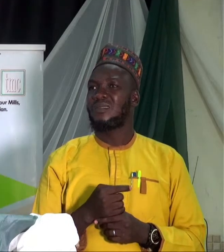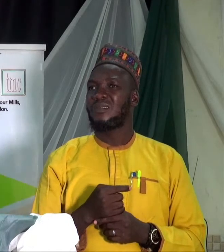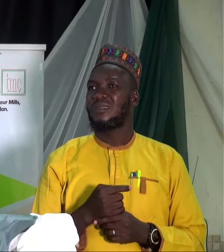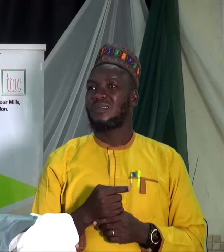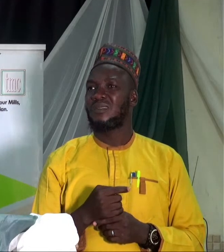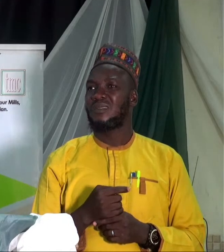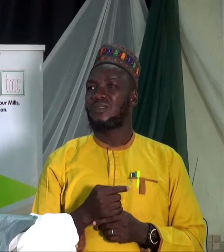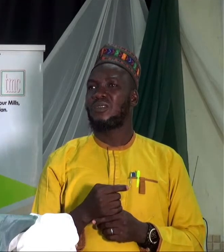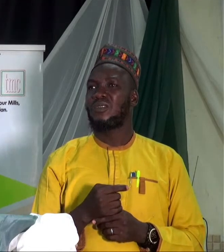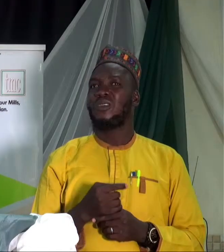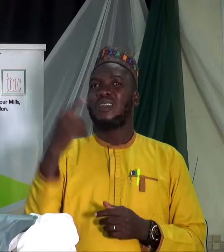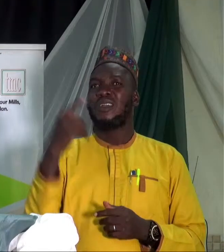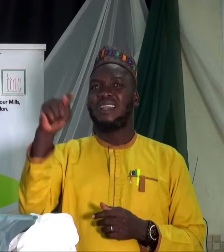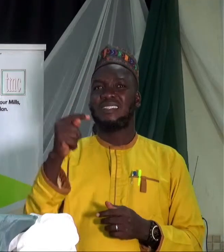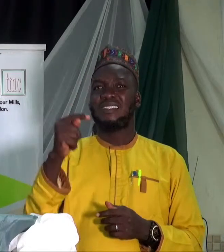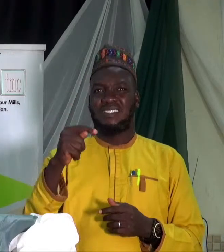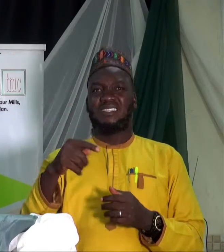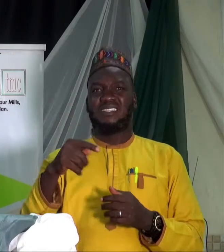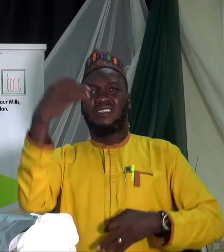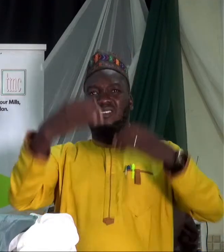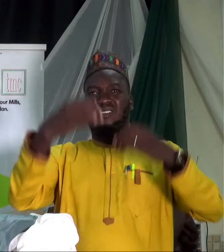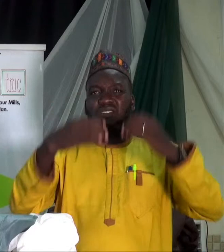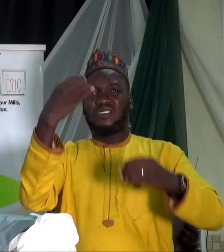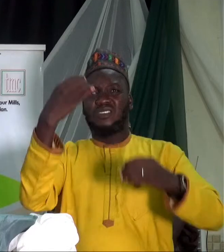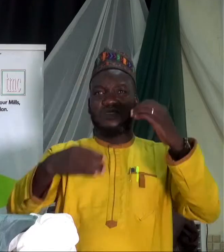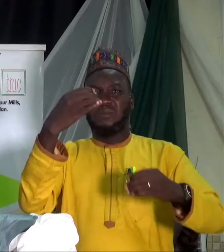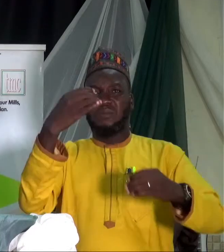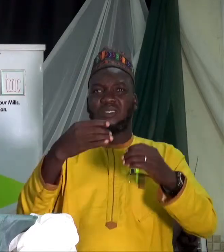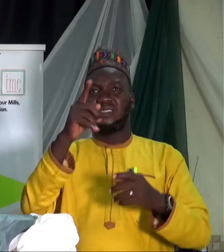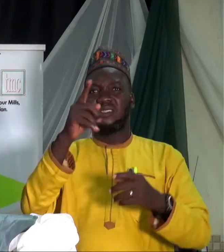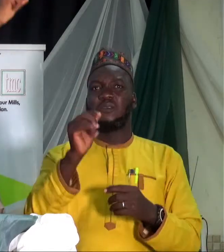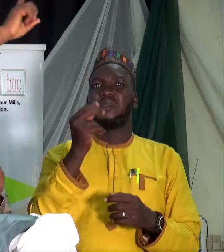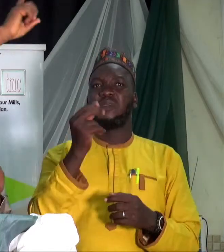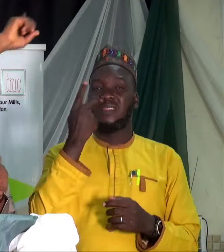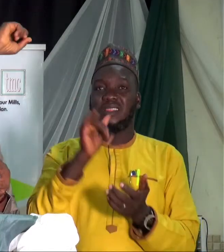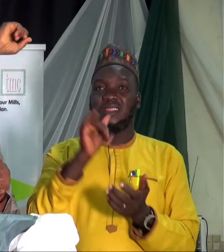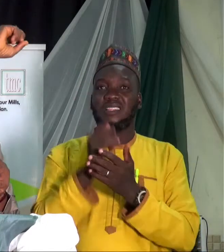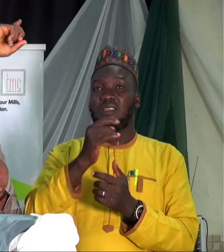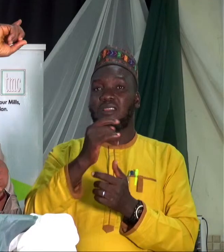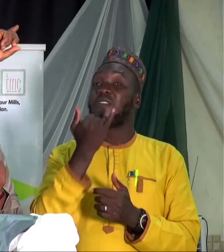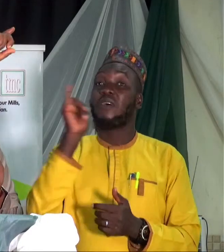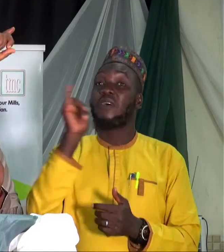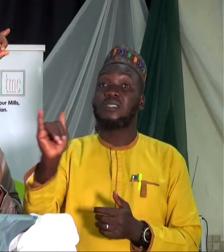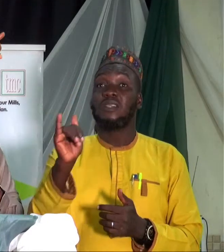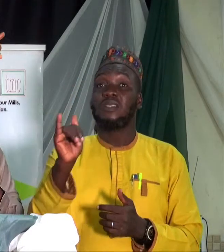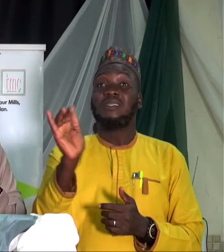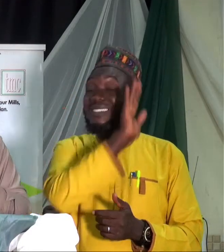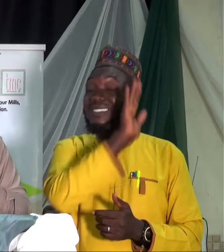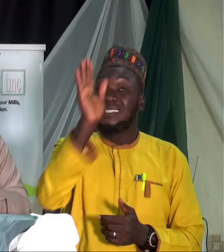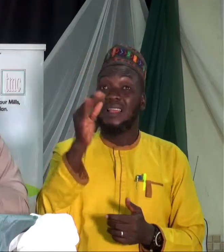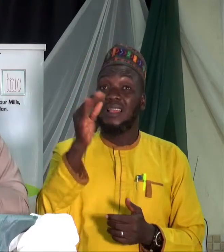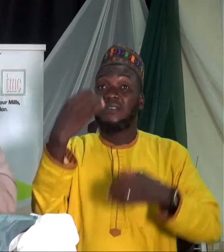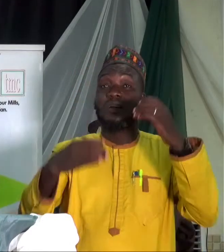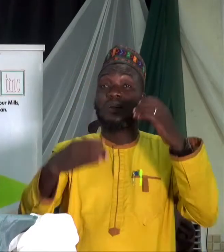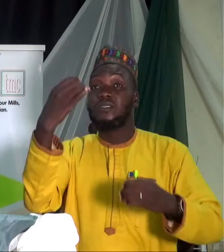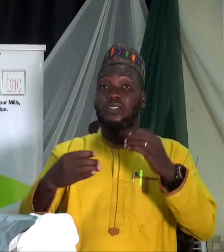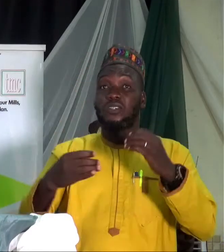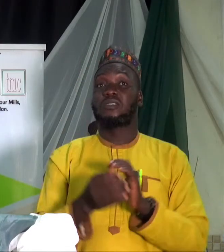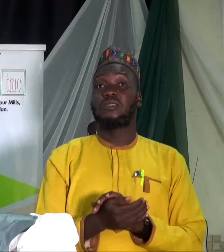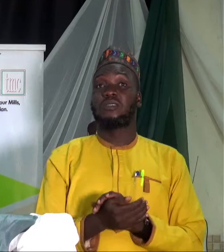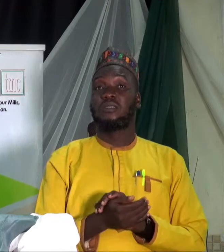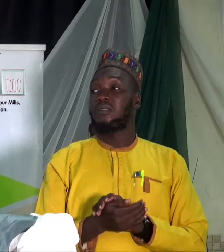yóò dá o àwọn rò pé yóò wà 40 wọn àti ìdájọ́ ń jọ́nà o and no muslim organization